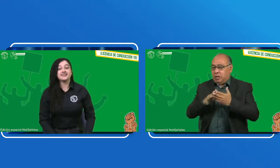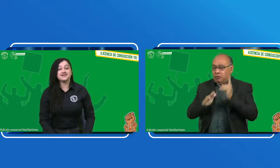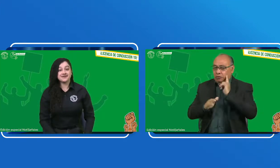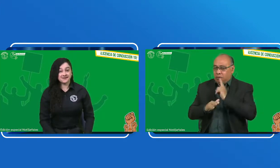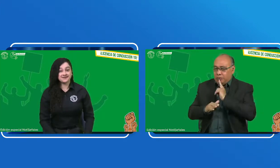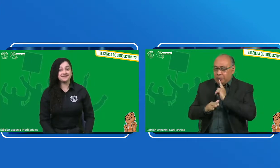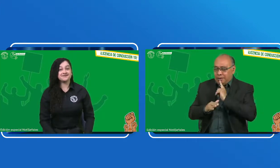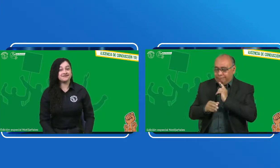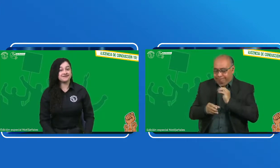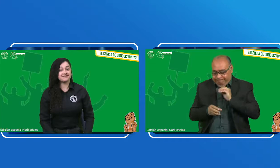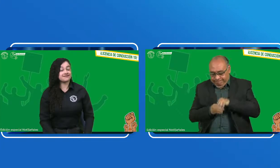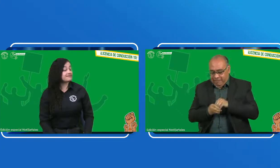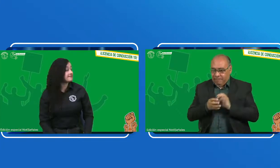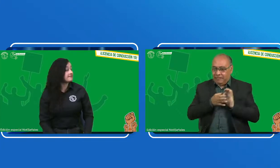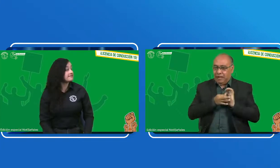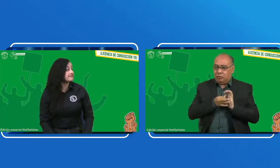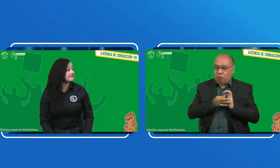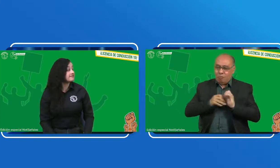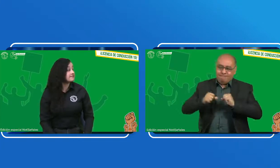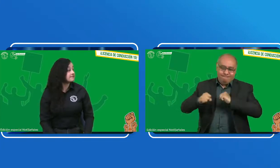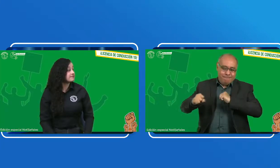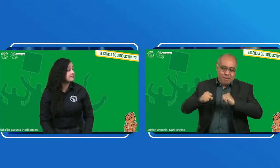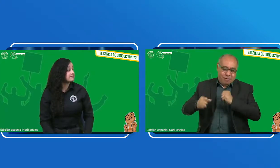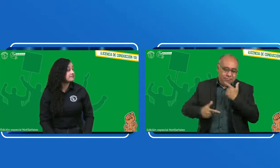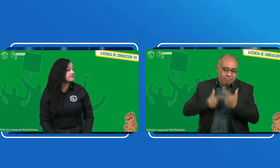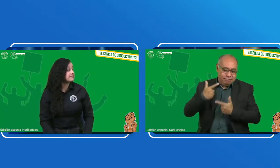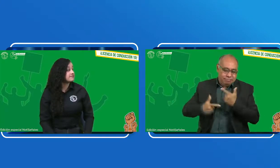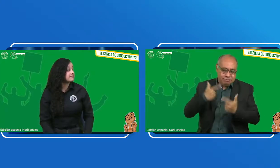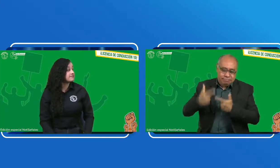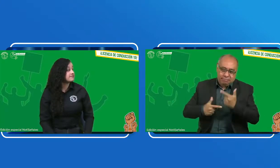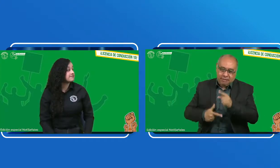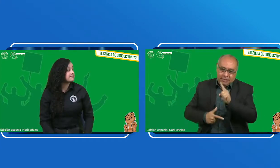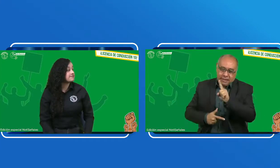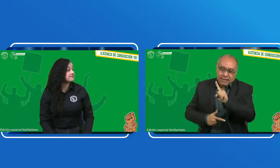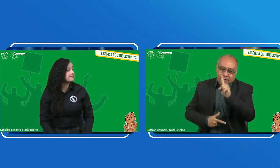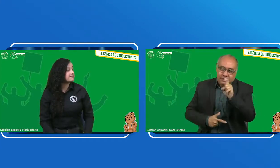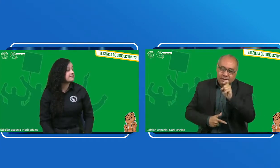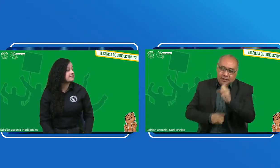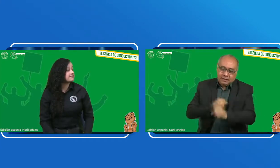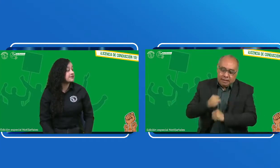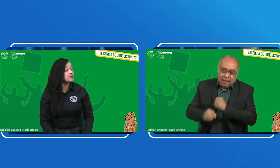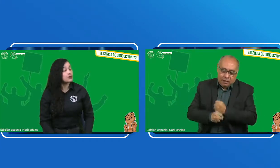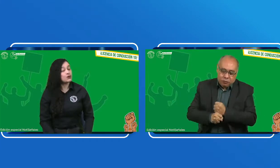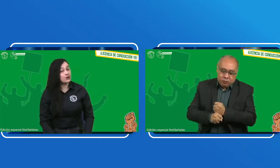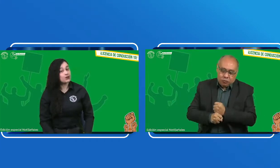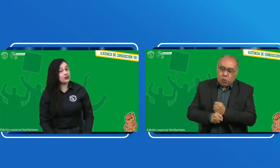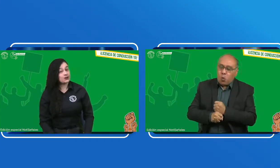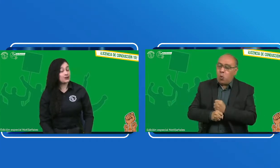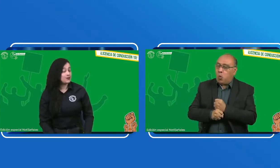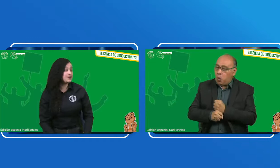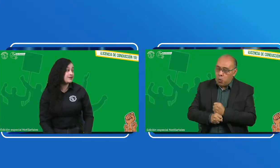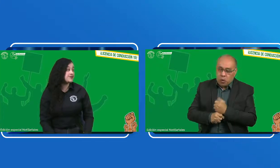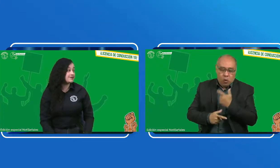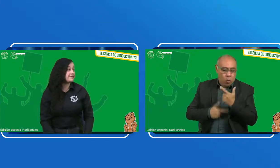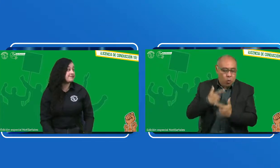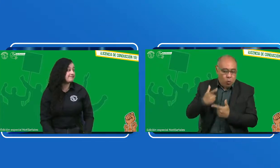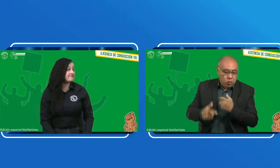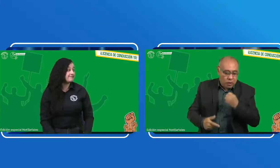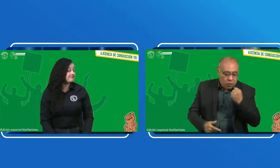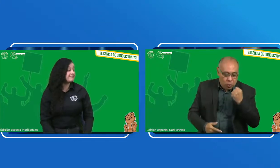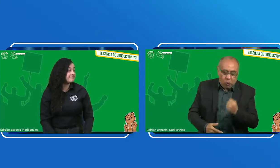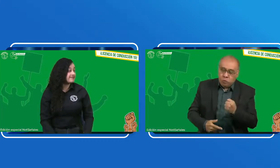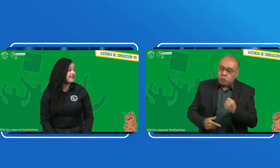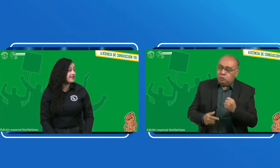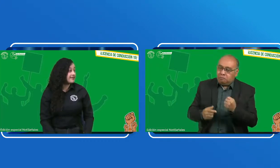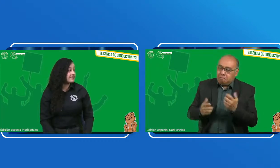de conducción. Lo que ha sucedido ya es un logro para la comunidad y es un logro que ha nacido también desde la federación en